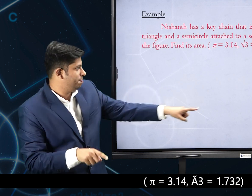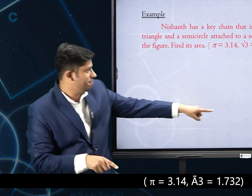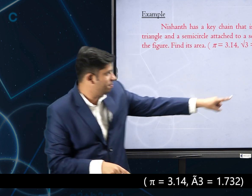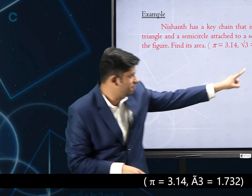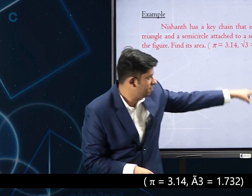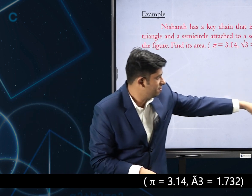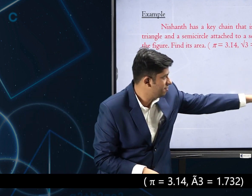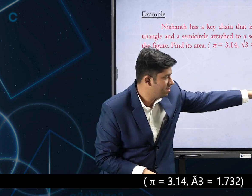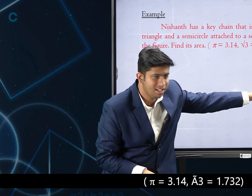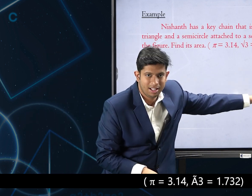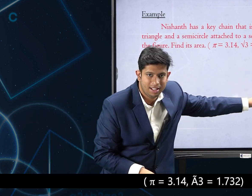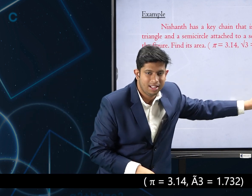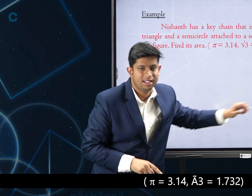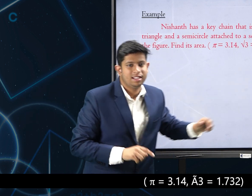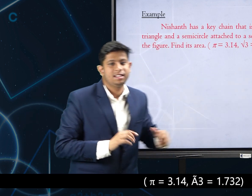3.14 √3